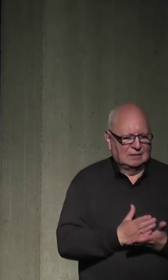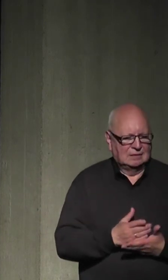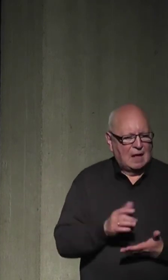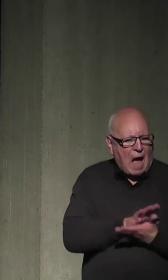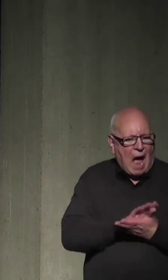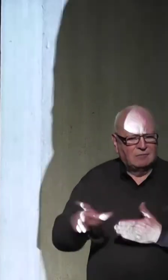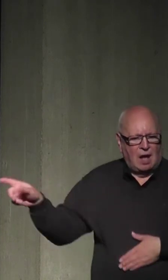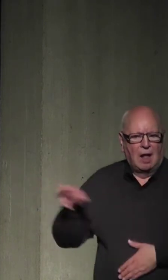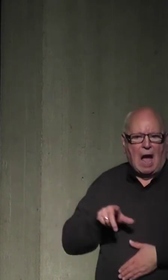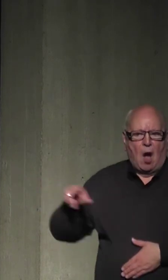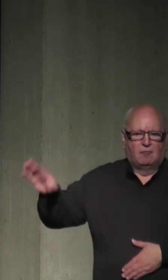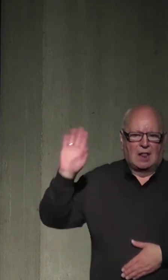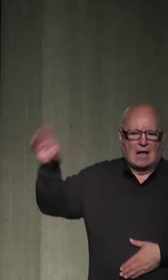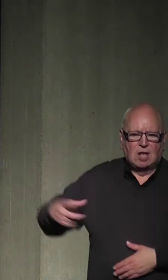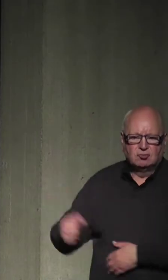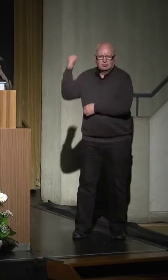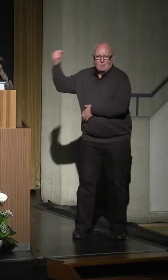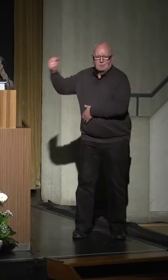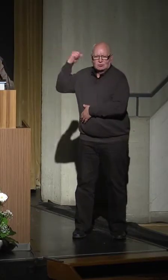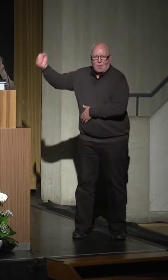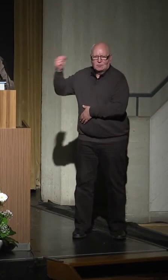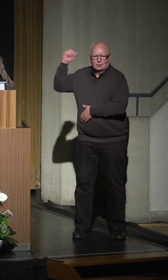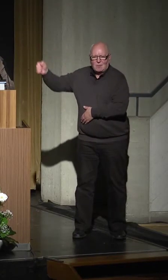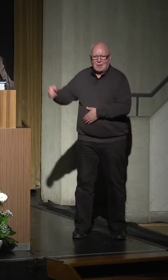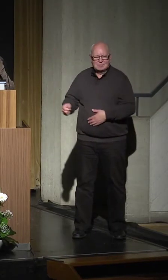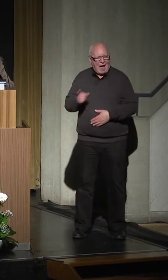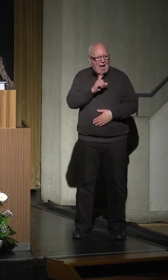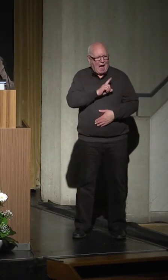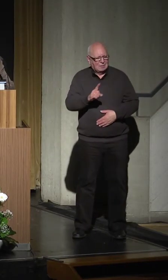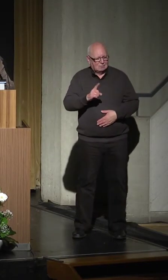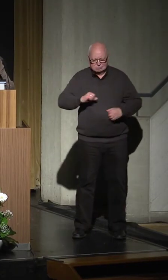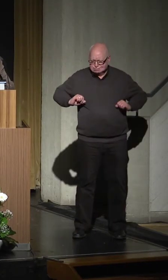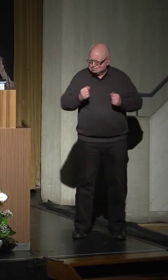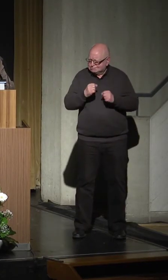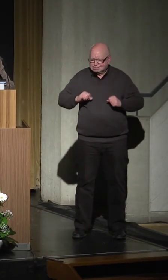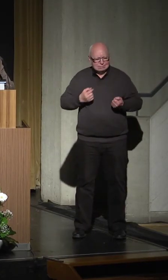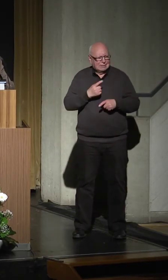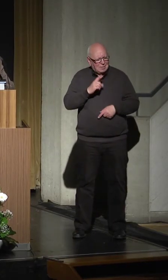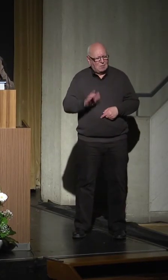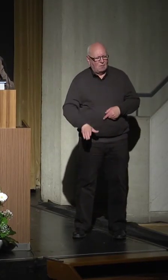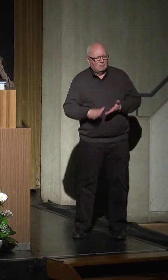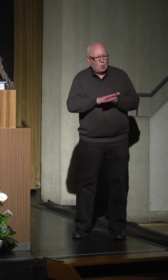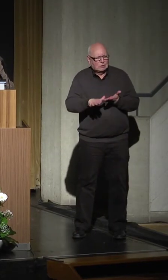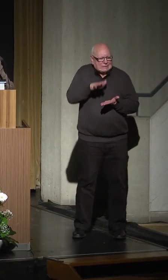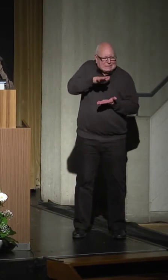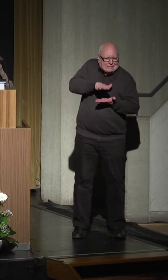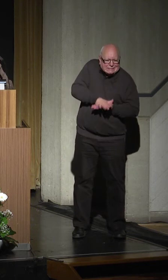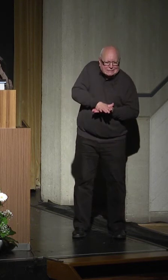einfach laufen lassen und mit mir geschimpft, wenn ich mit meinem Eifer mal wieder jemand auf die Füße getreten